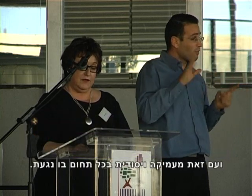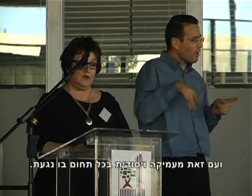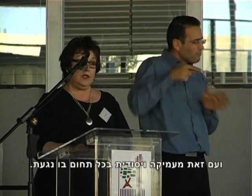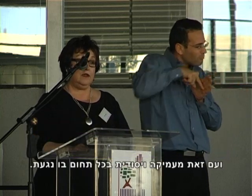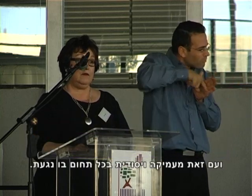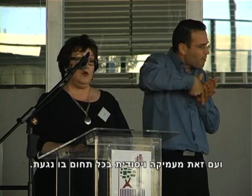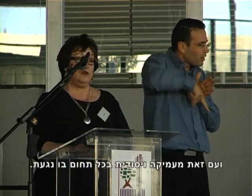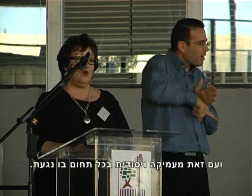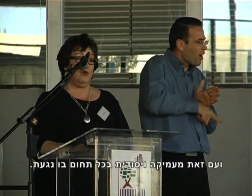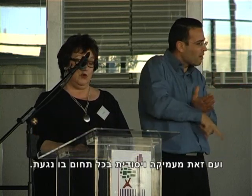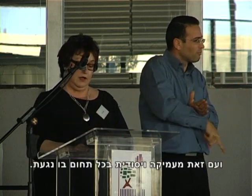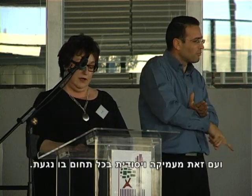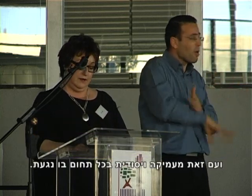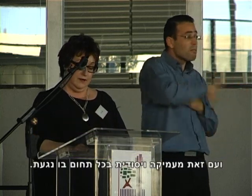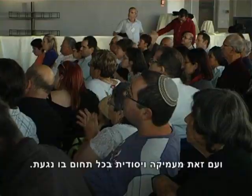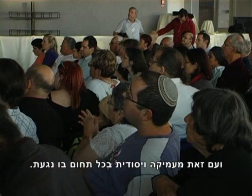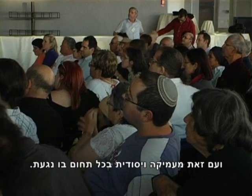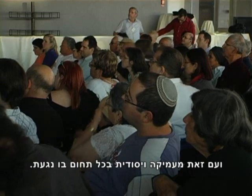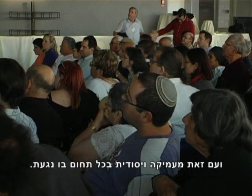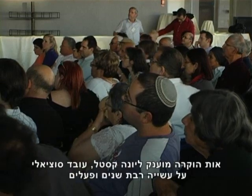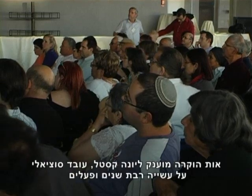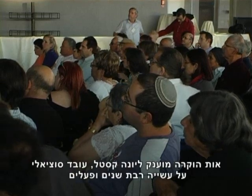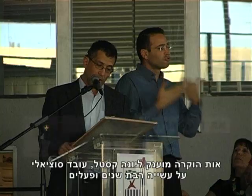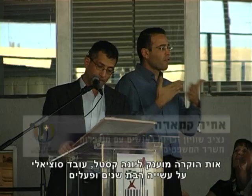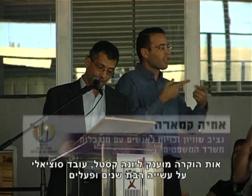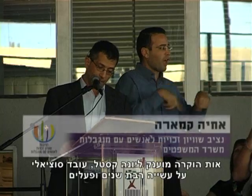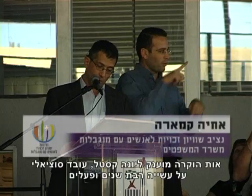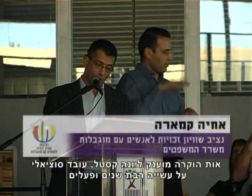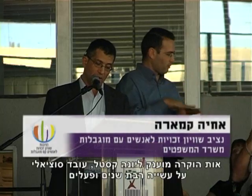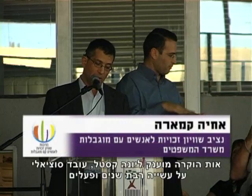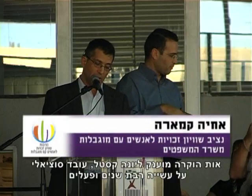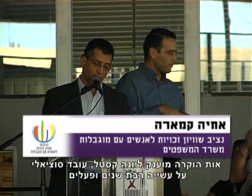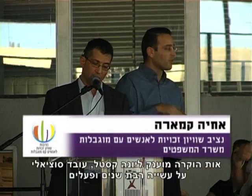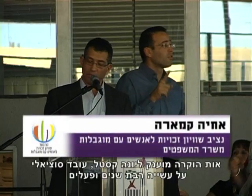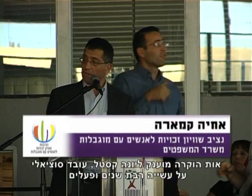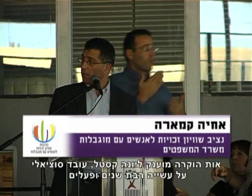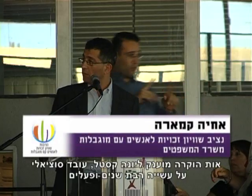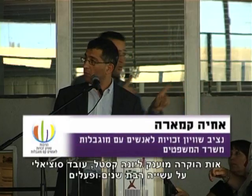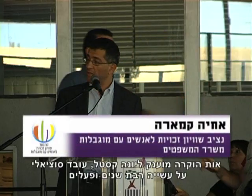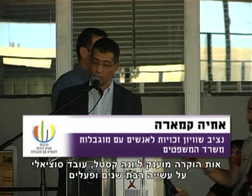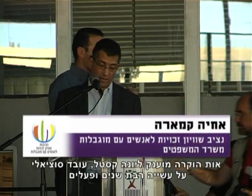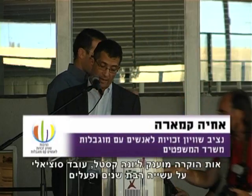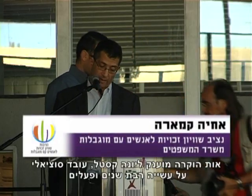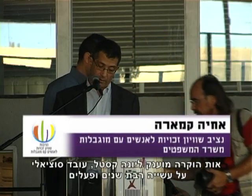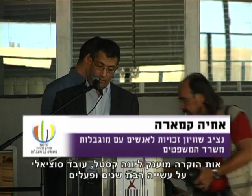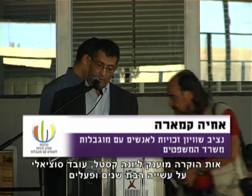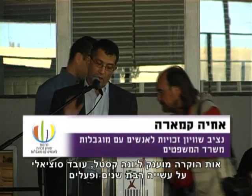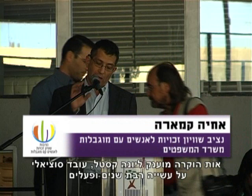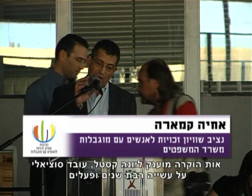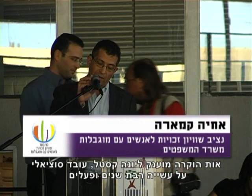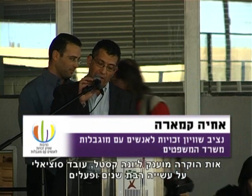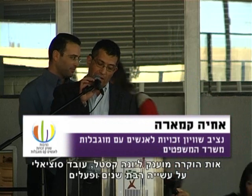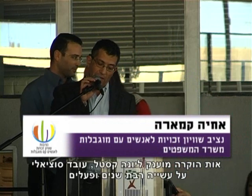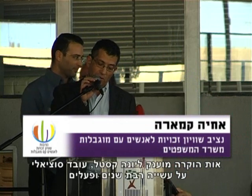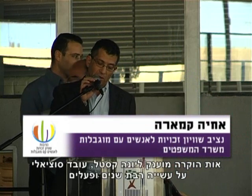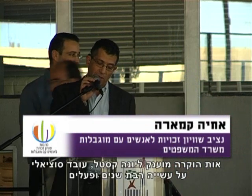מעמיקה ויסודית בכל תחום בו נגעת. אות הוקרה מוענק ליונה קסטל, עובד סוציאלי,